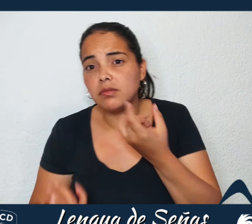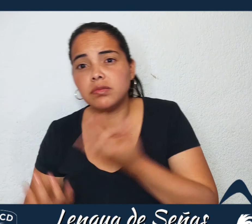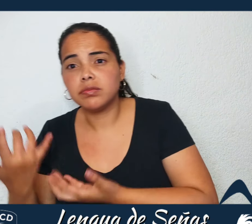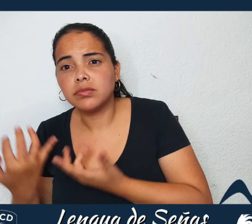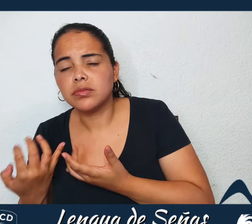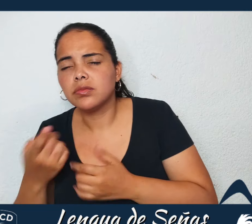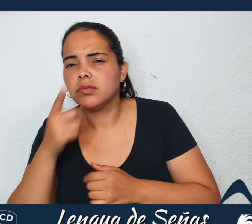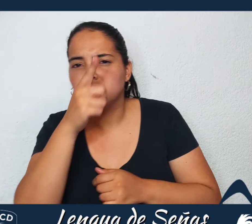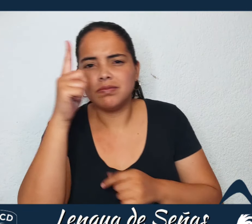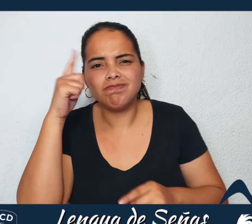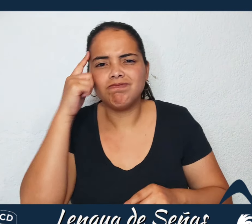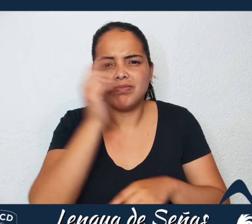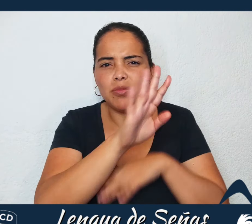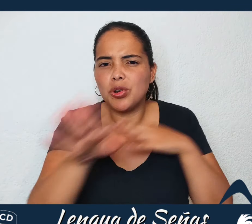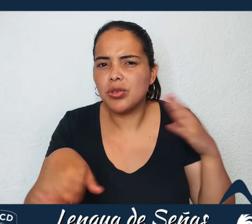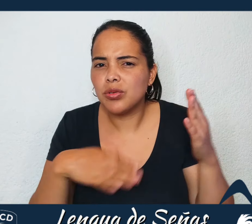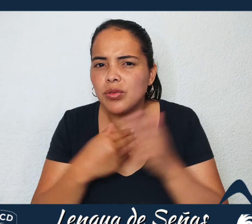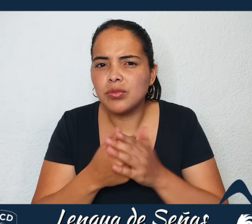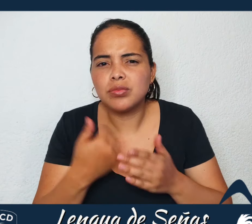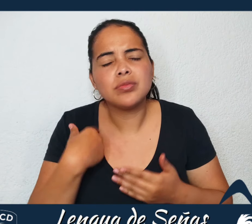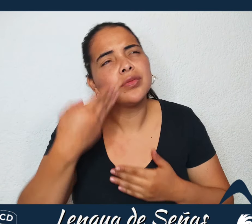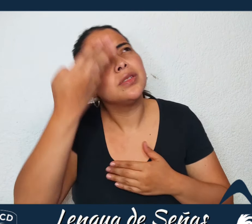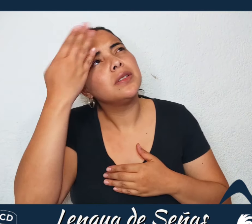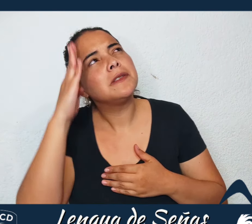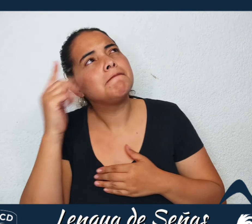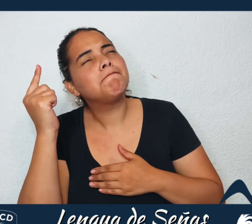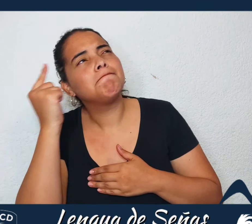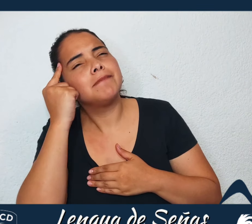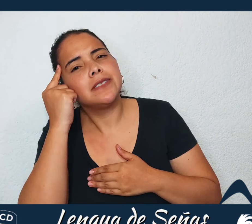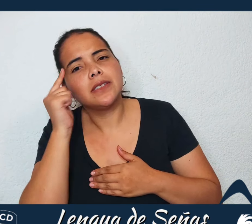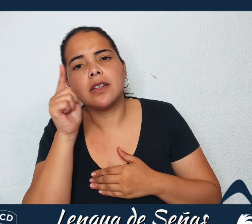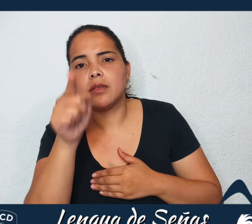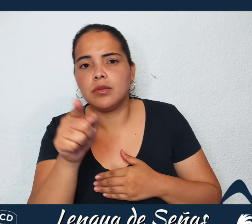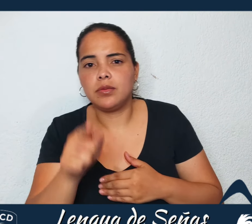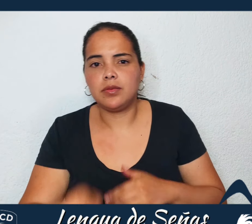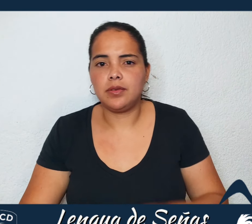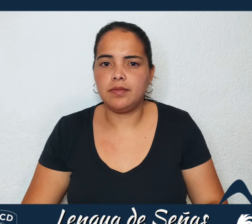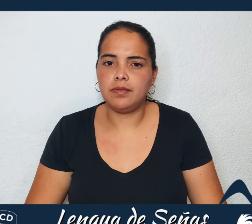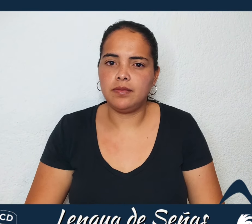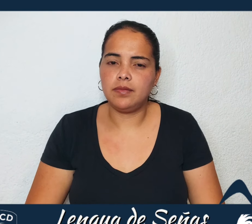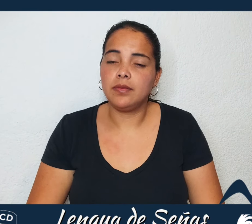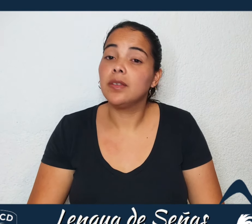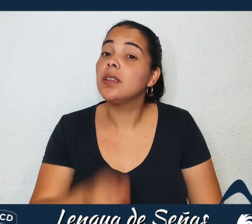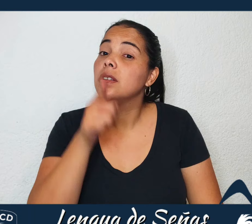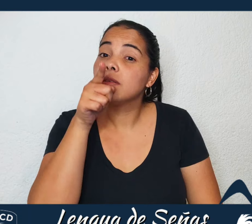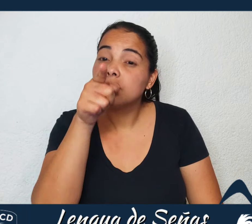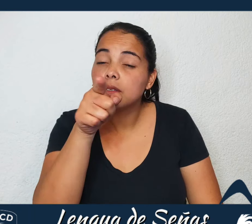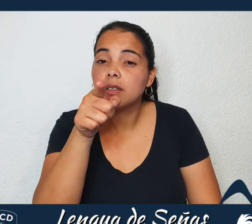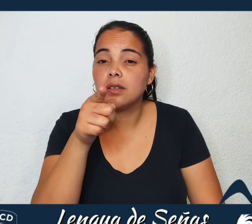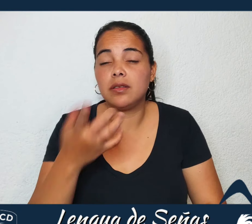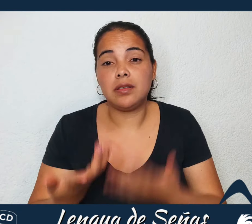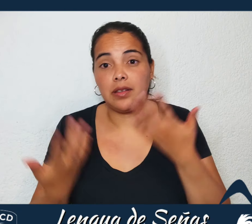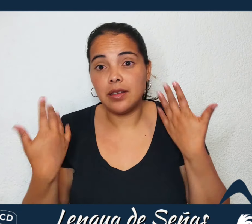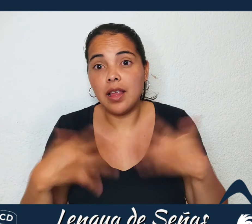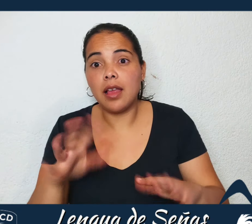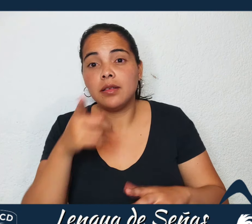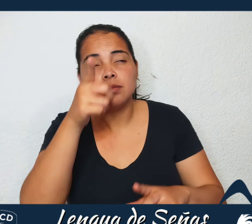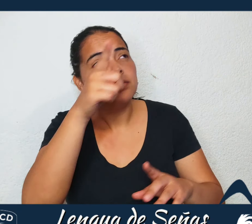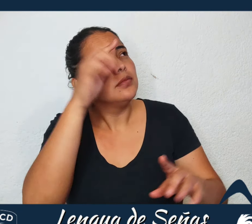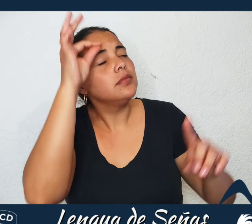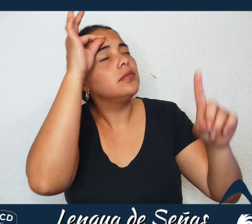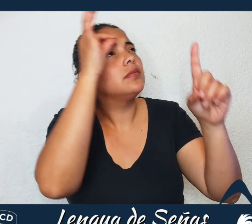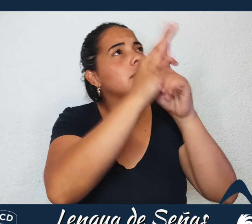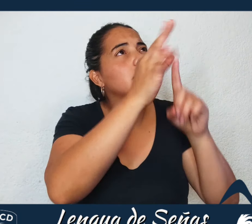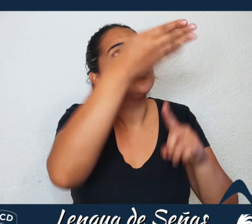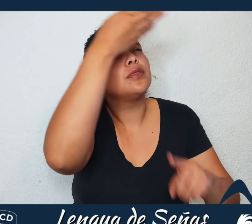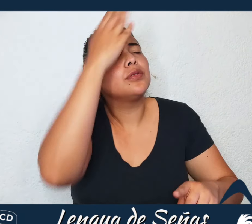promesas de Dios, pero sobre todo lo hizo pensando en usted. Y si usted ya ha puesto en